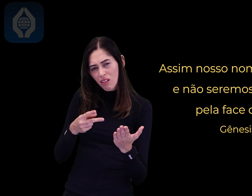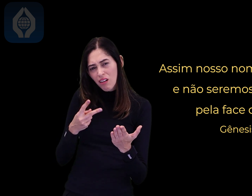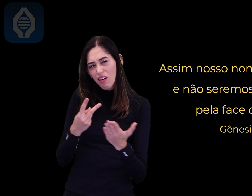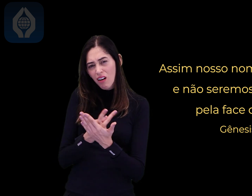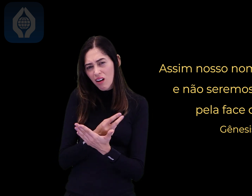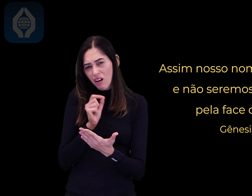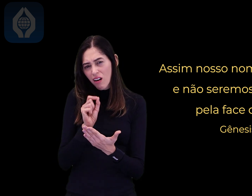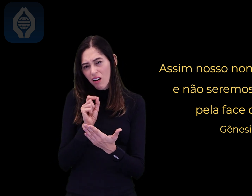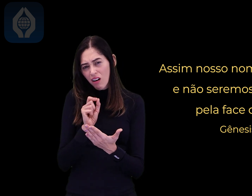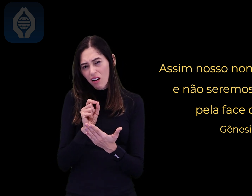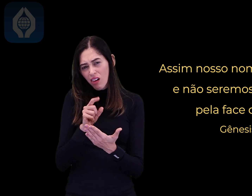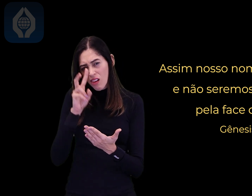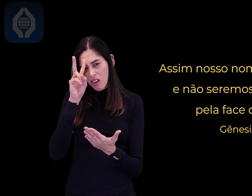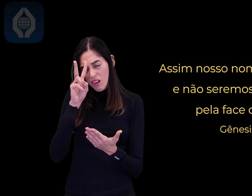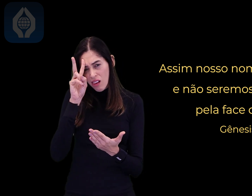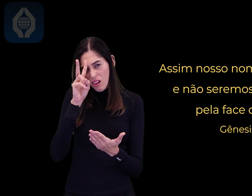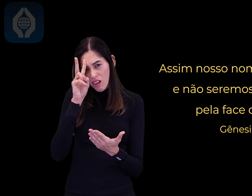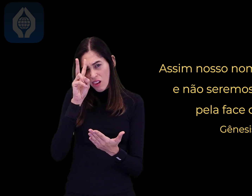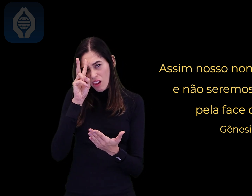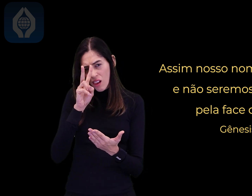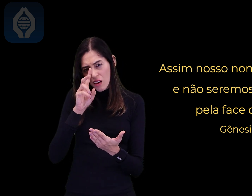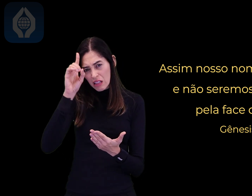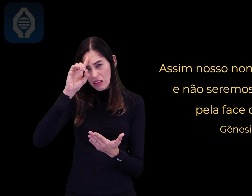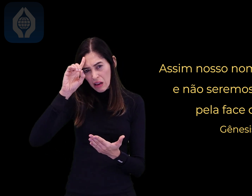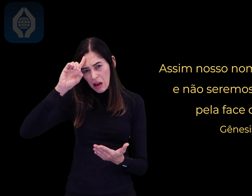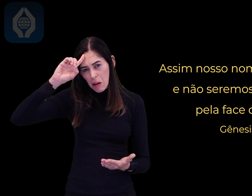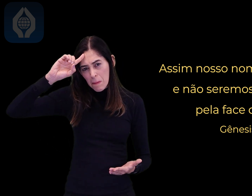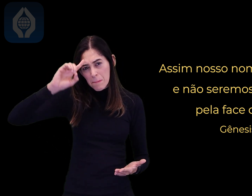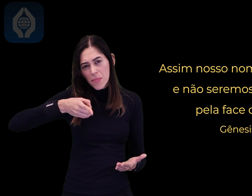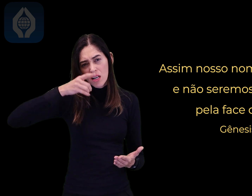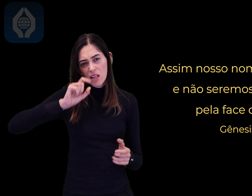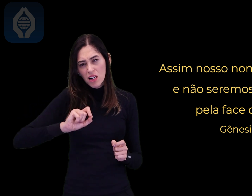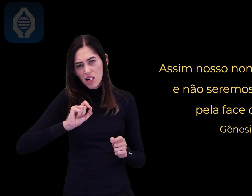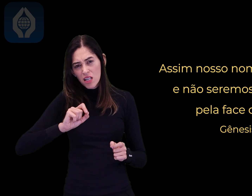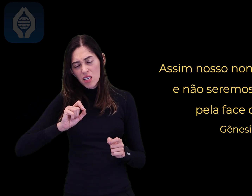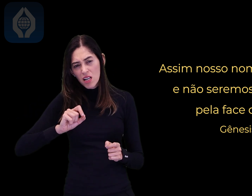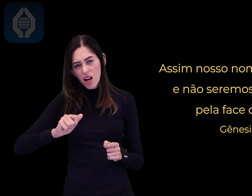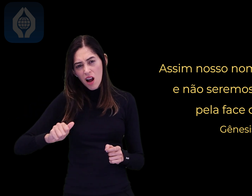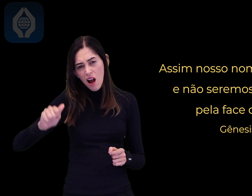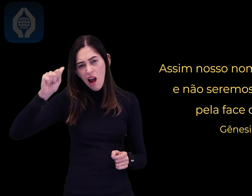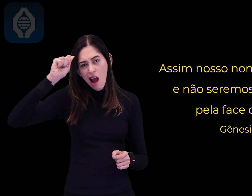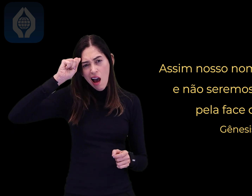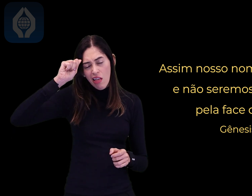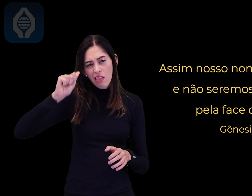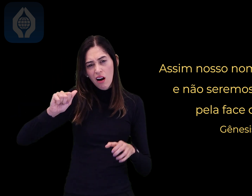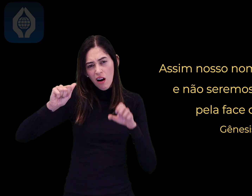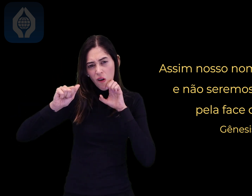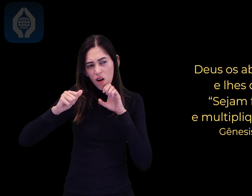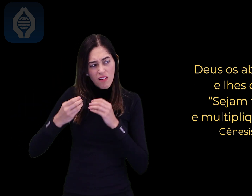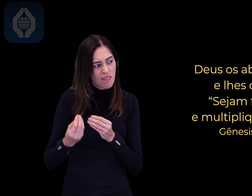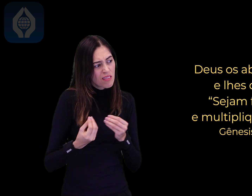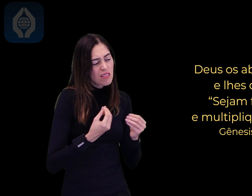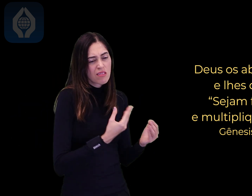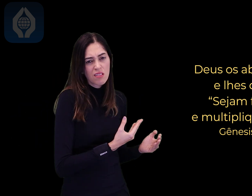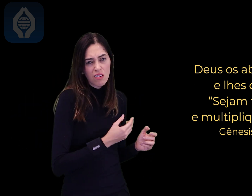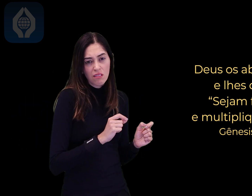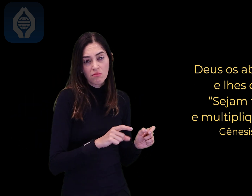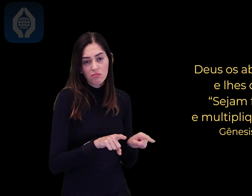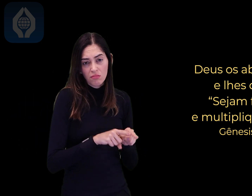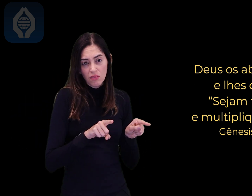Vocês se lembram do mandamento de Deus deu a Adão e depois repetiu a Noé e seus descendentes em